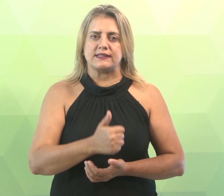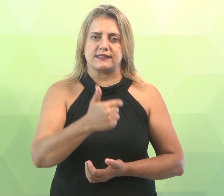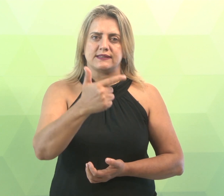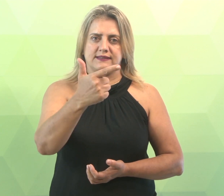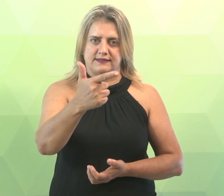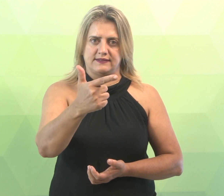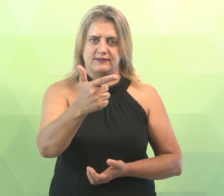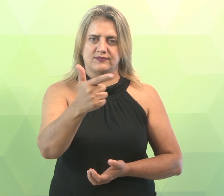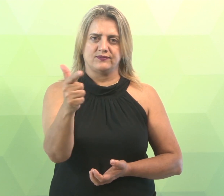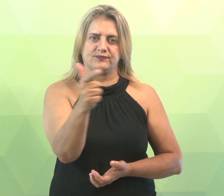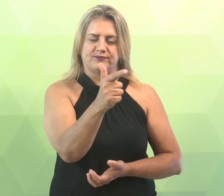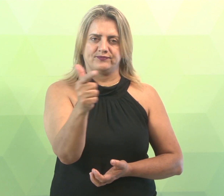22.